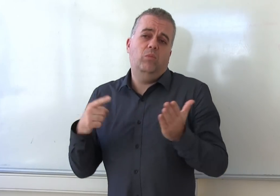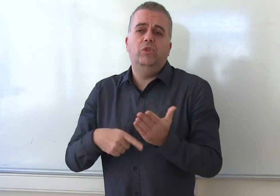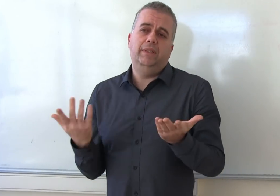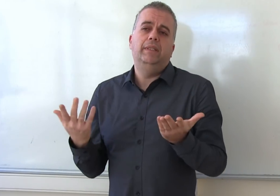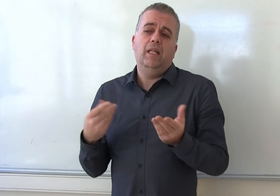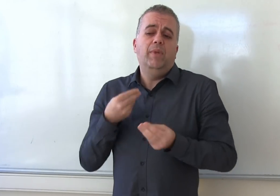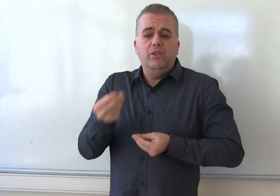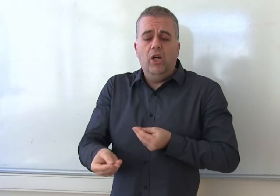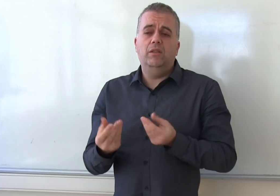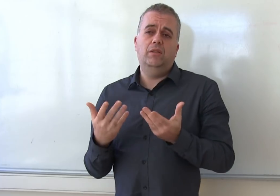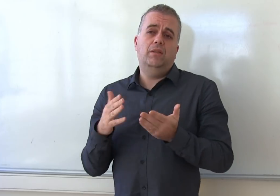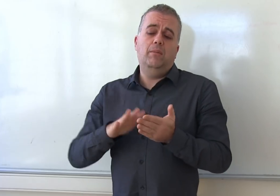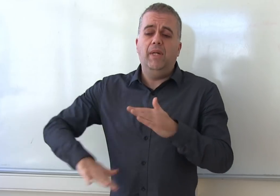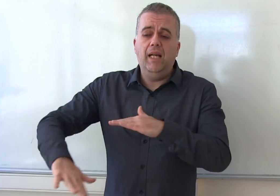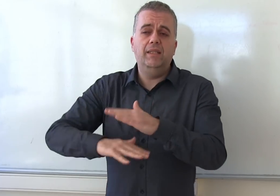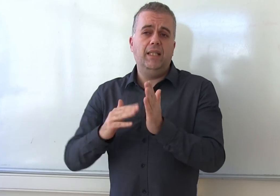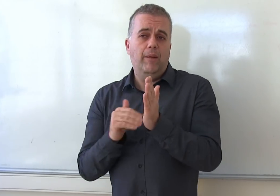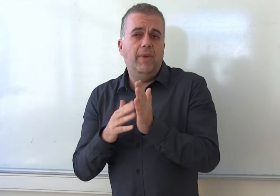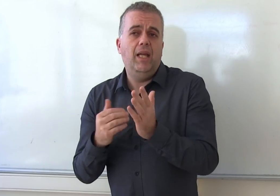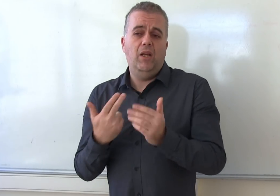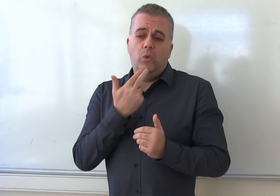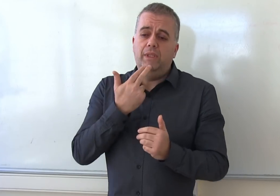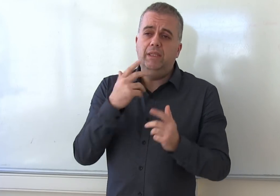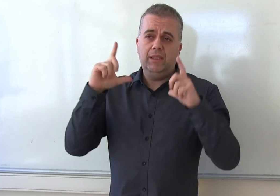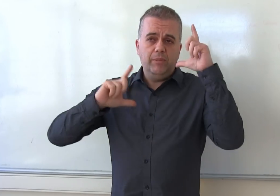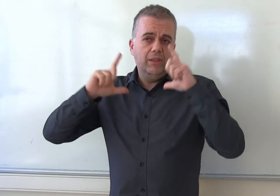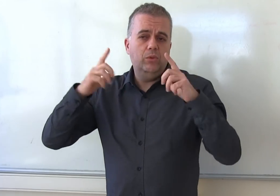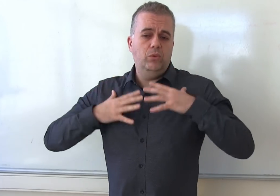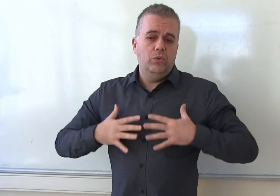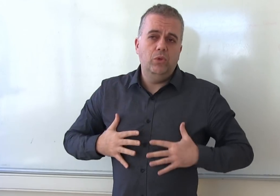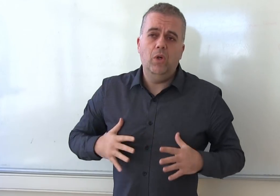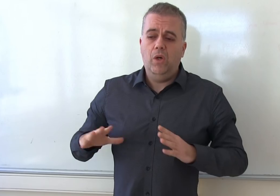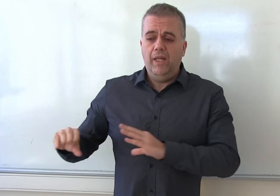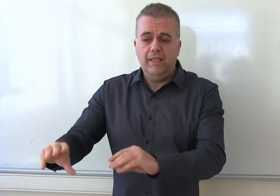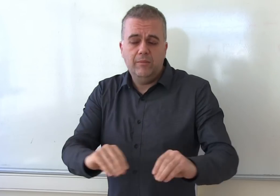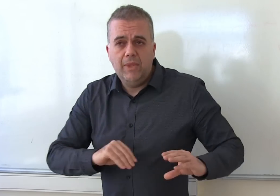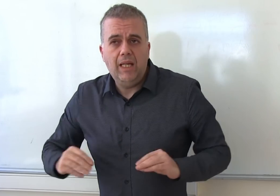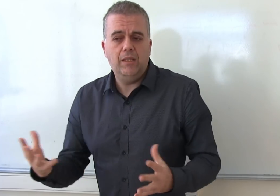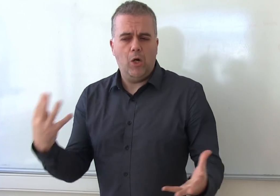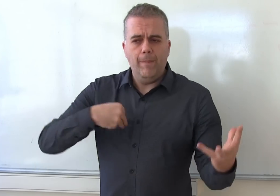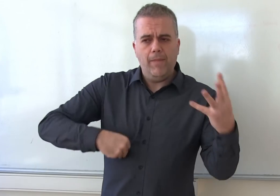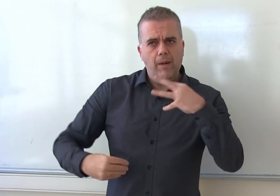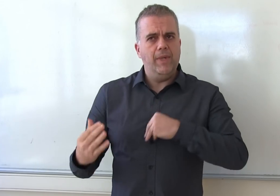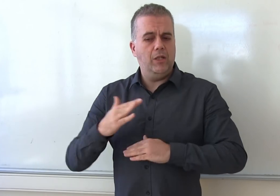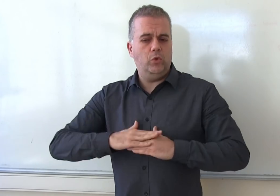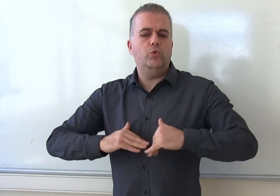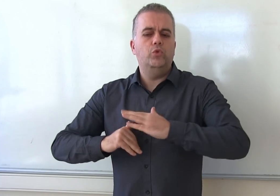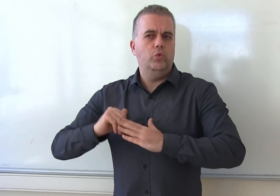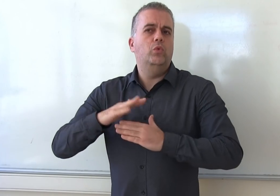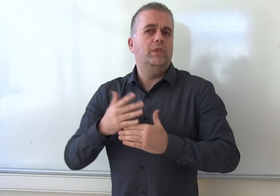uniquement de mimes. L'objectif est d'acquérir les bases de la grammaire, la syntaxe, l'utilisation du corps, les mimiques, les placements.